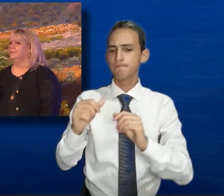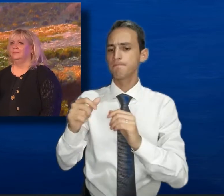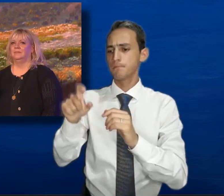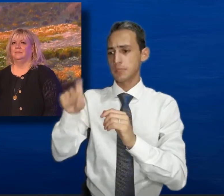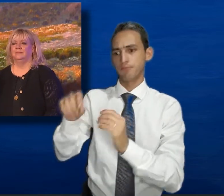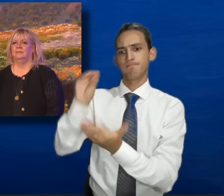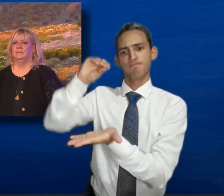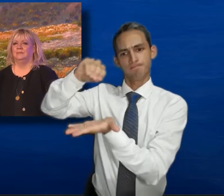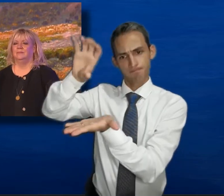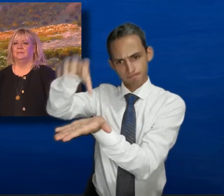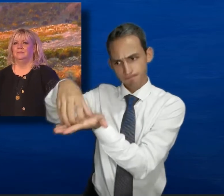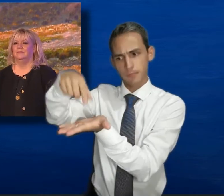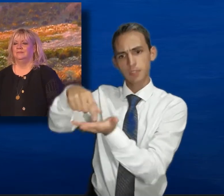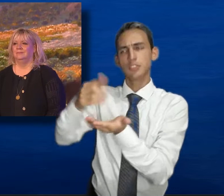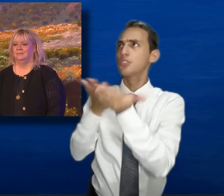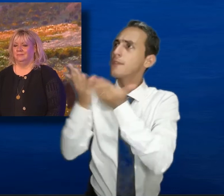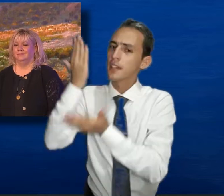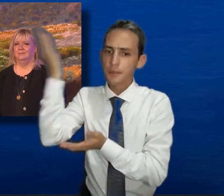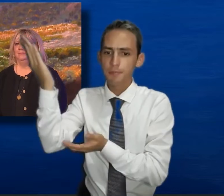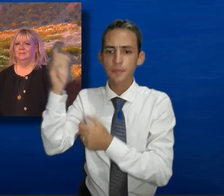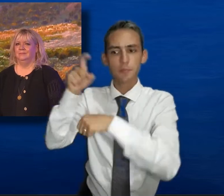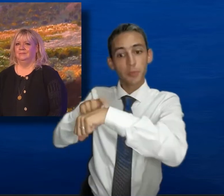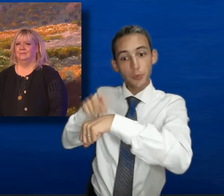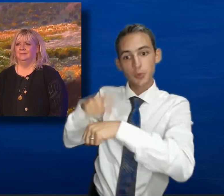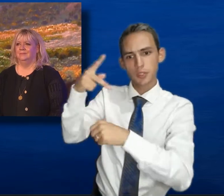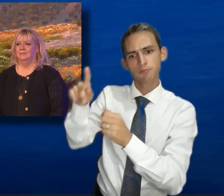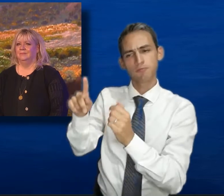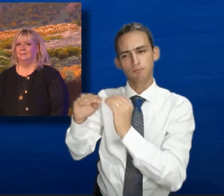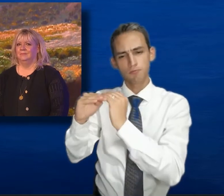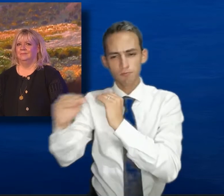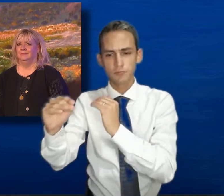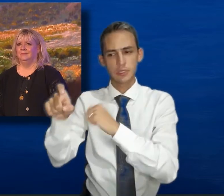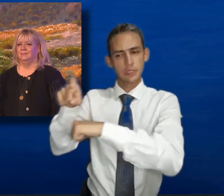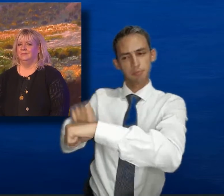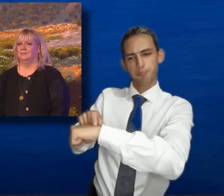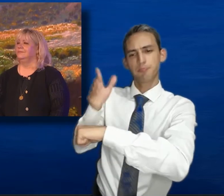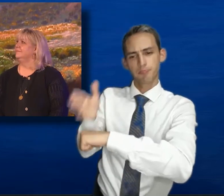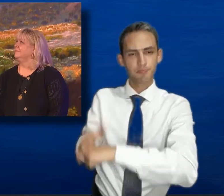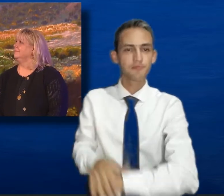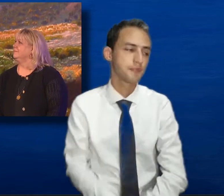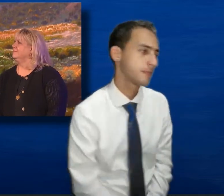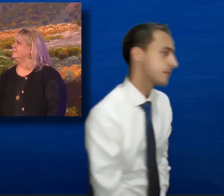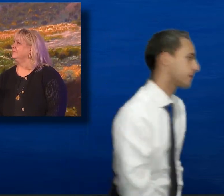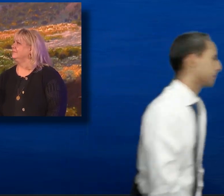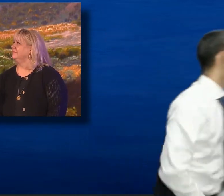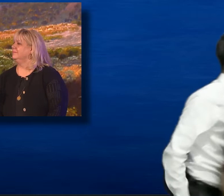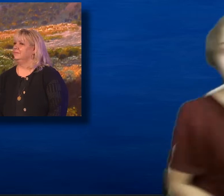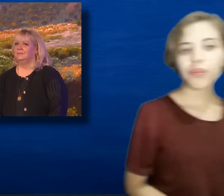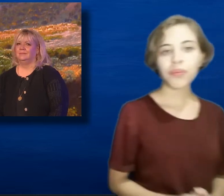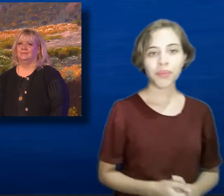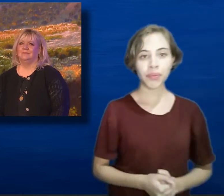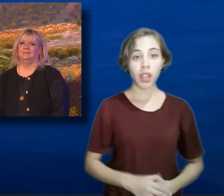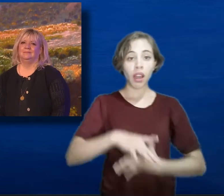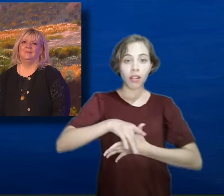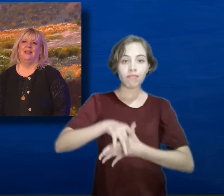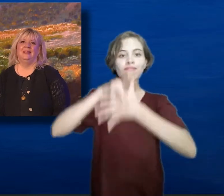decisão consciente de arranjar tempo para servir ao Senhor e à sua igreja e regular